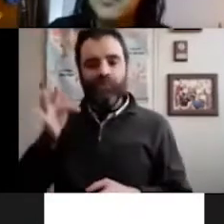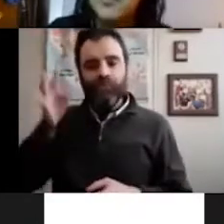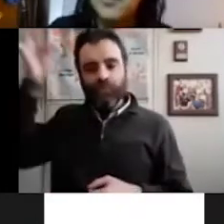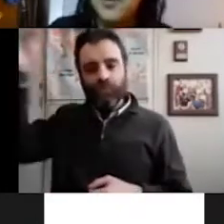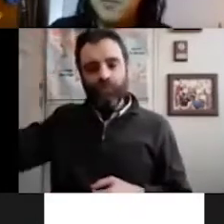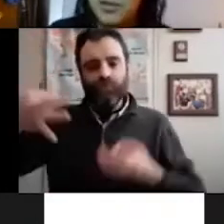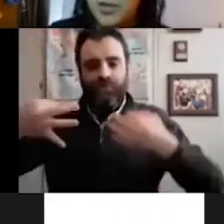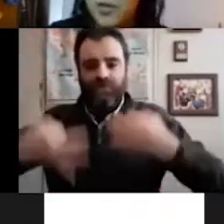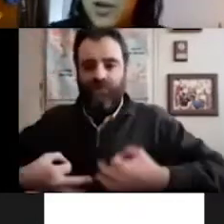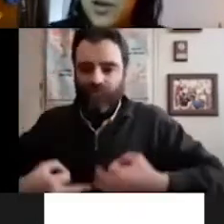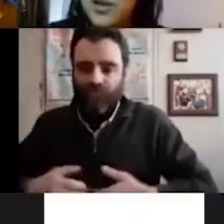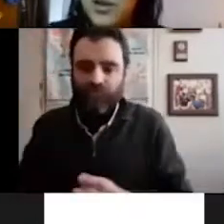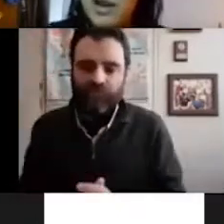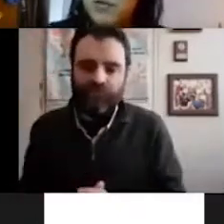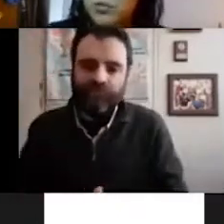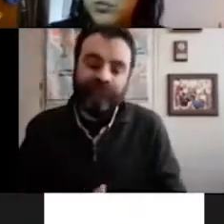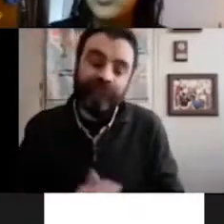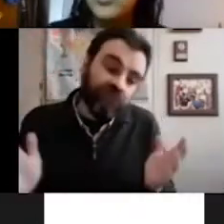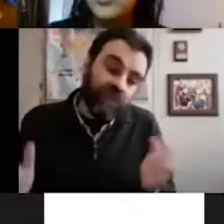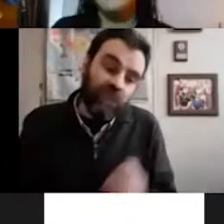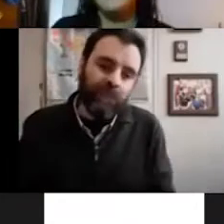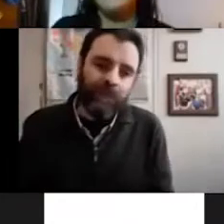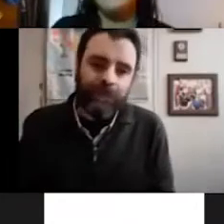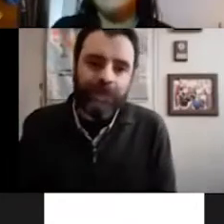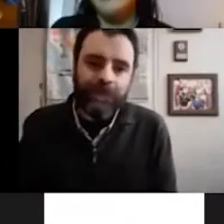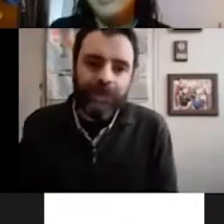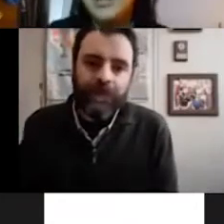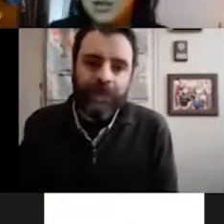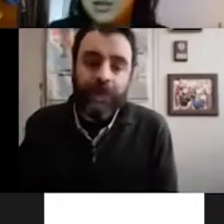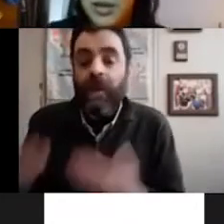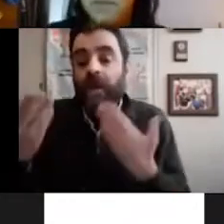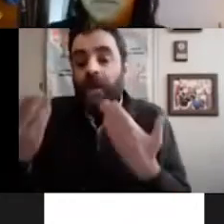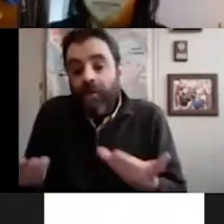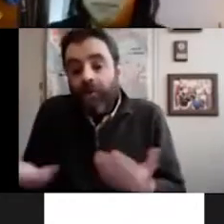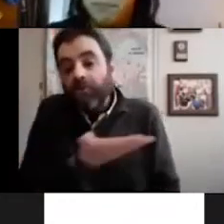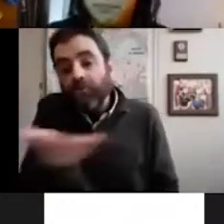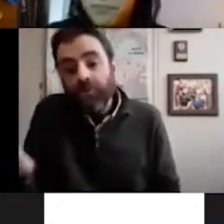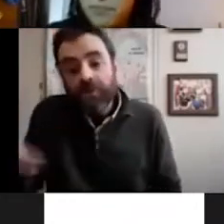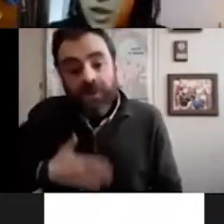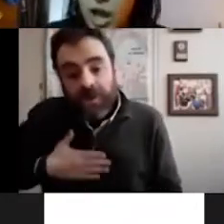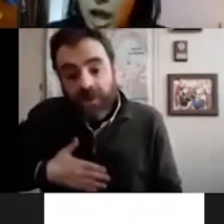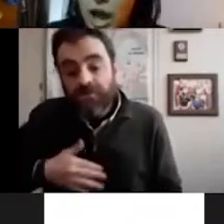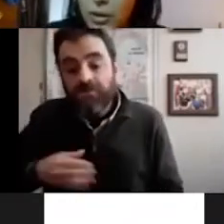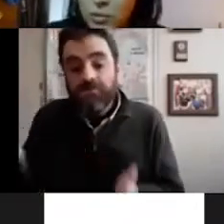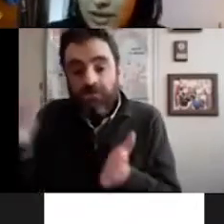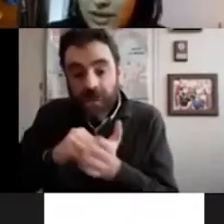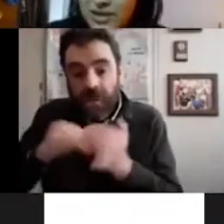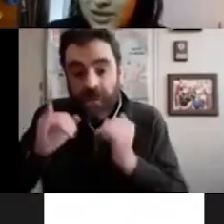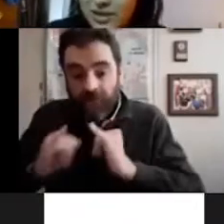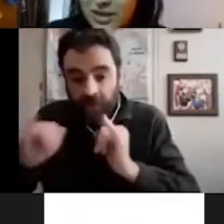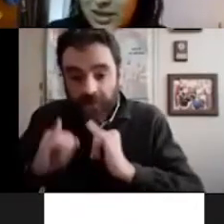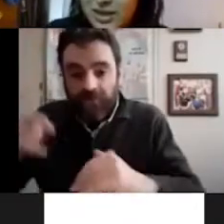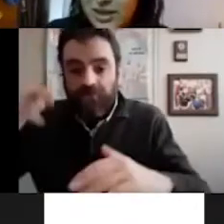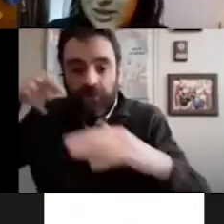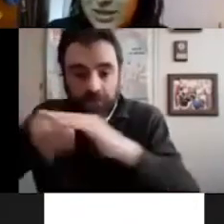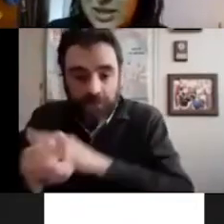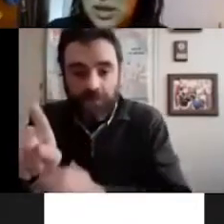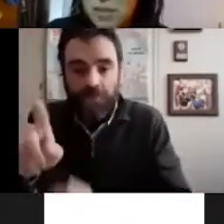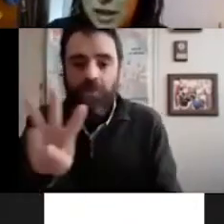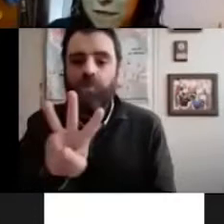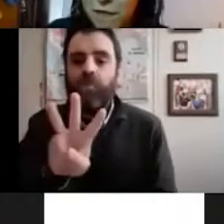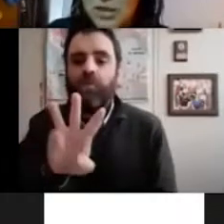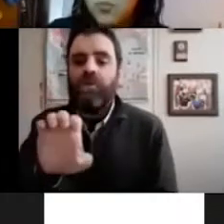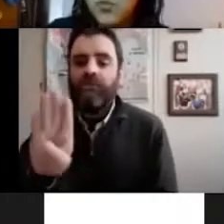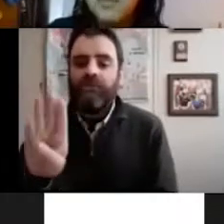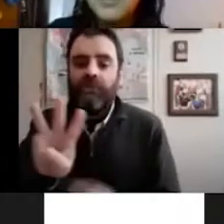nuestro propio espacio y a futuro poder tener esta seguridad. Ahora ustedes, si quieren